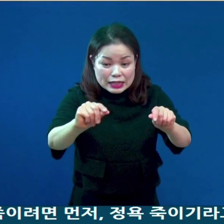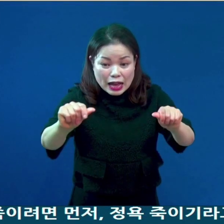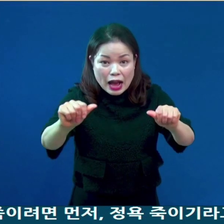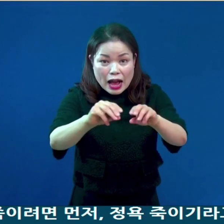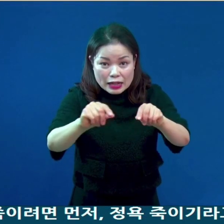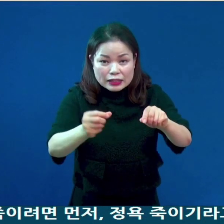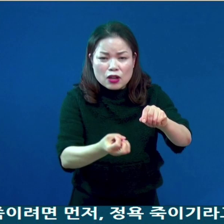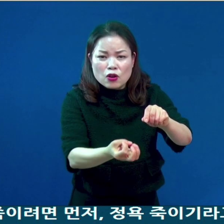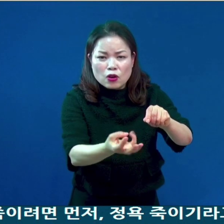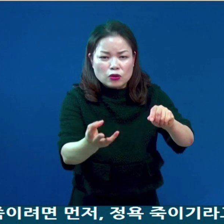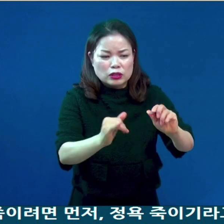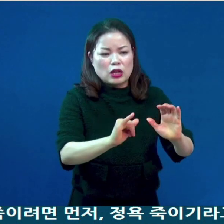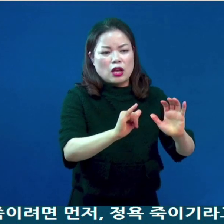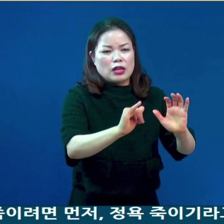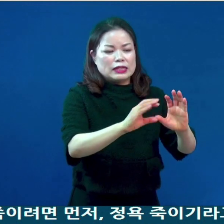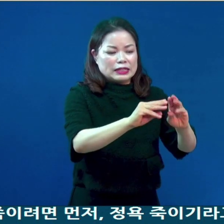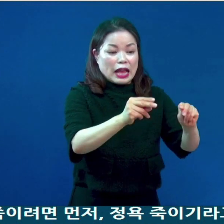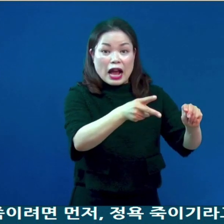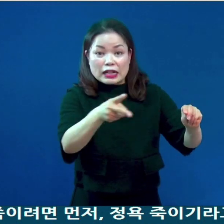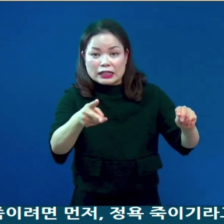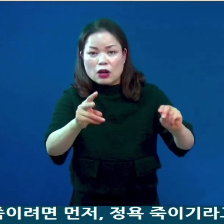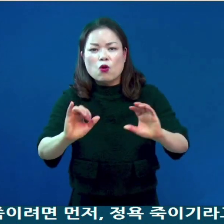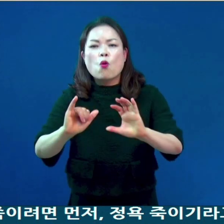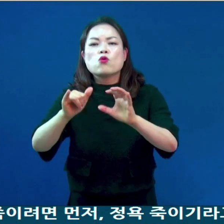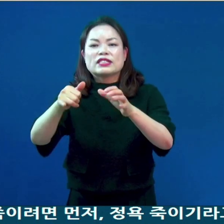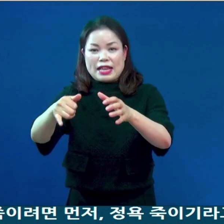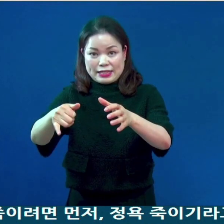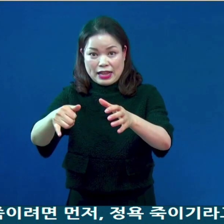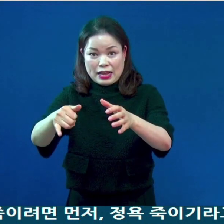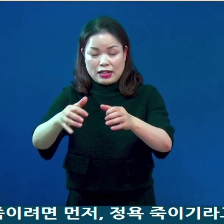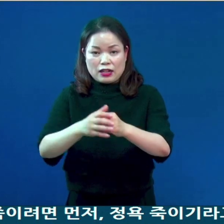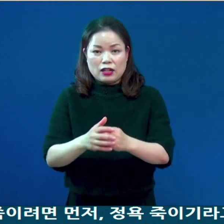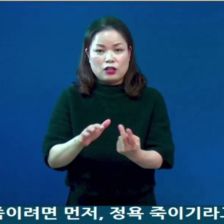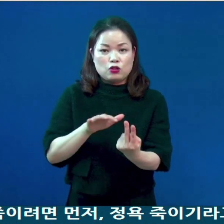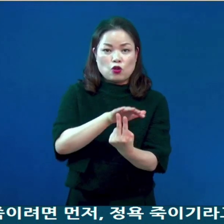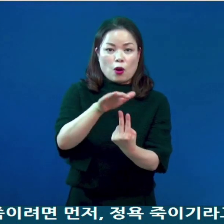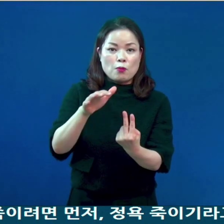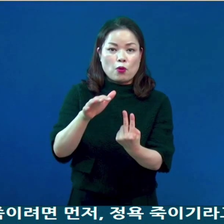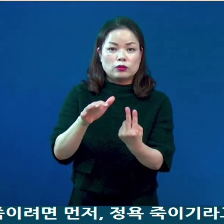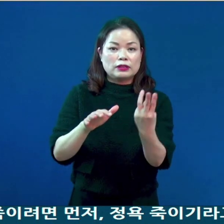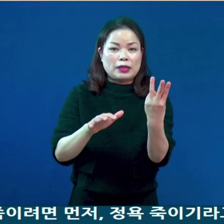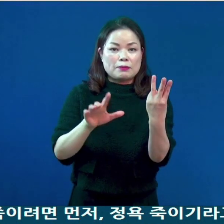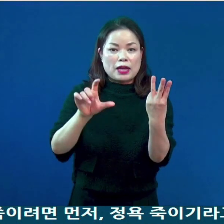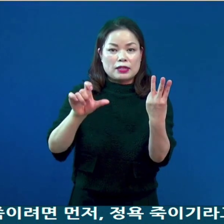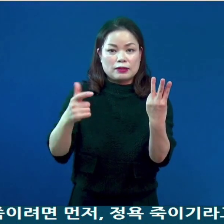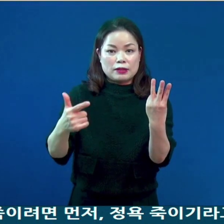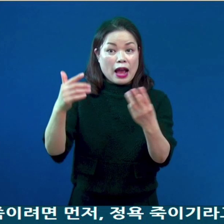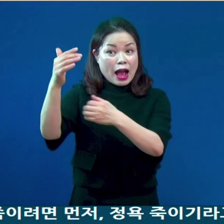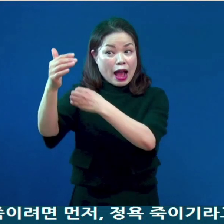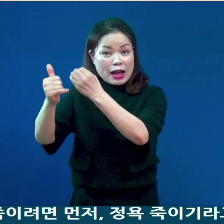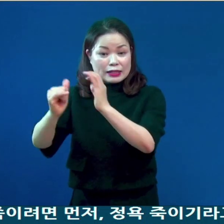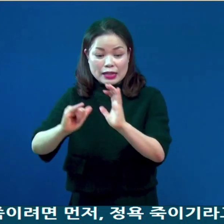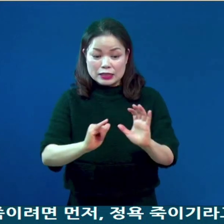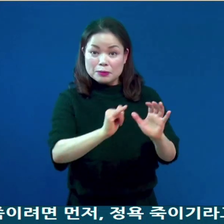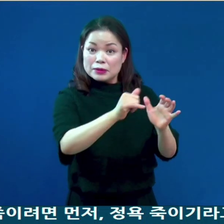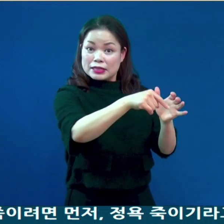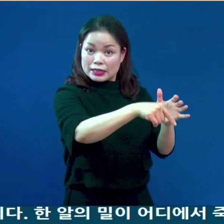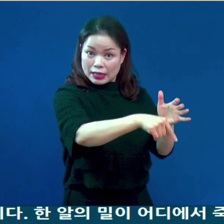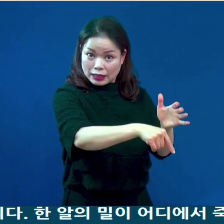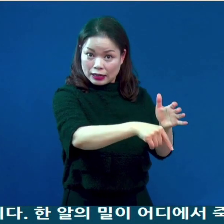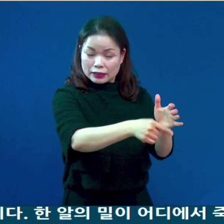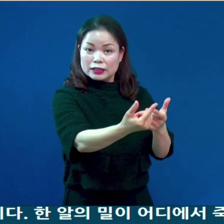땅이란 말은 온 세상을 얘기하는 거죠. 요한복음 3장 16절 연결해 볼 수 있습니다. 하나님이